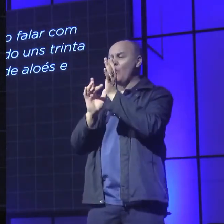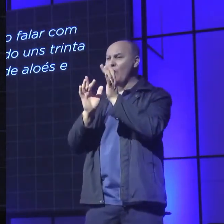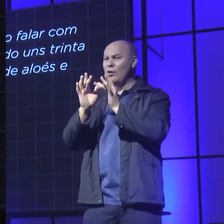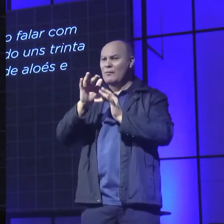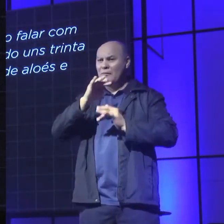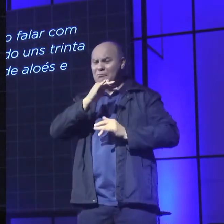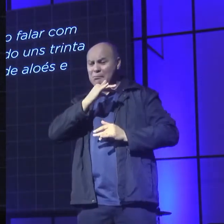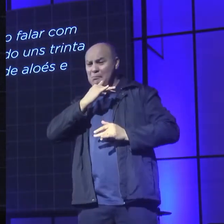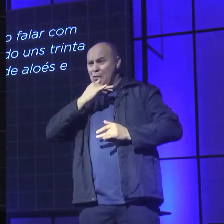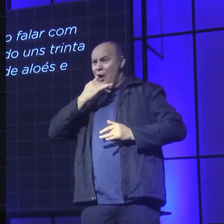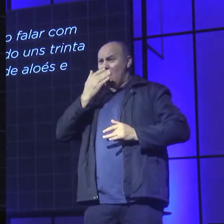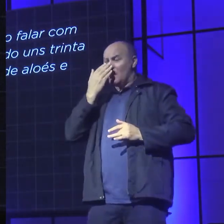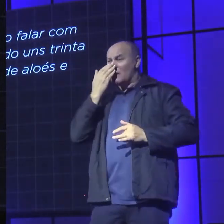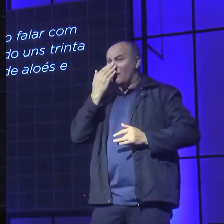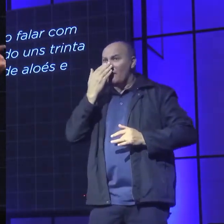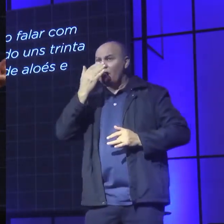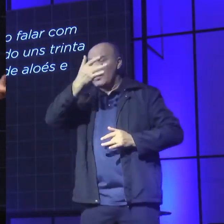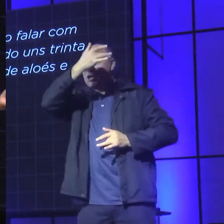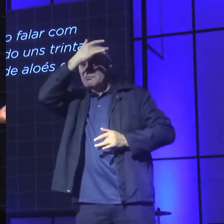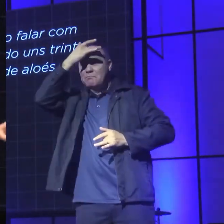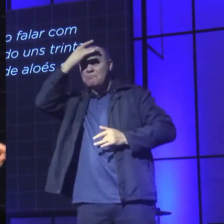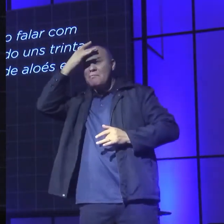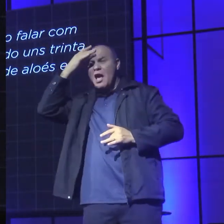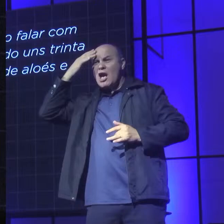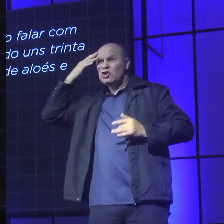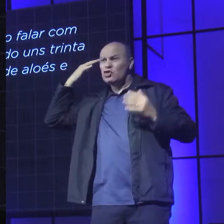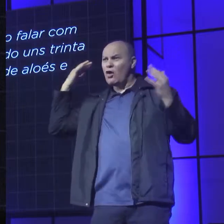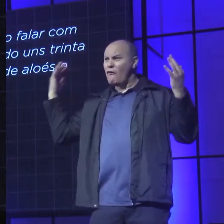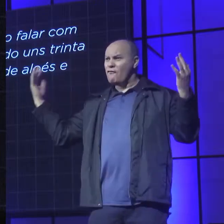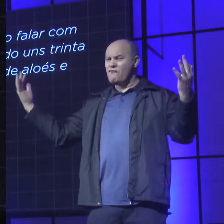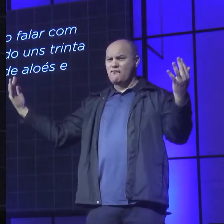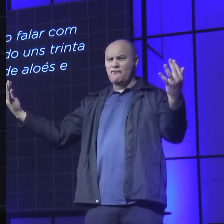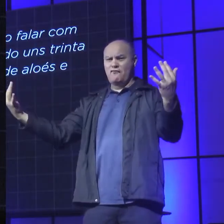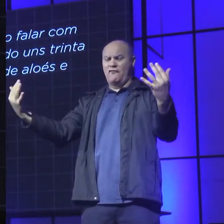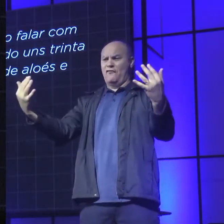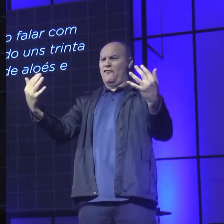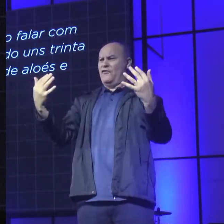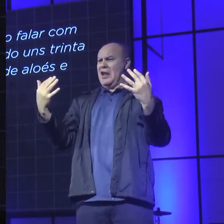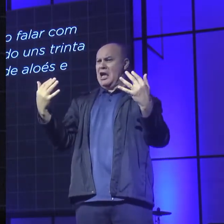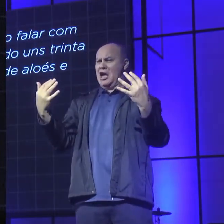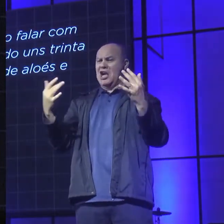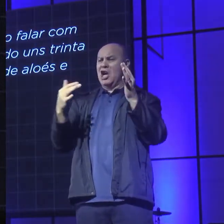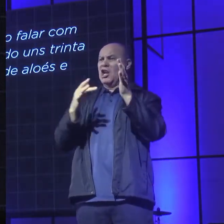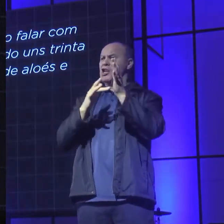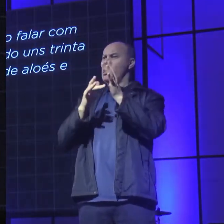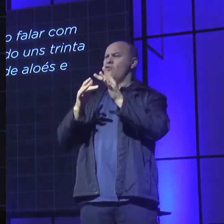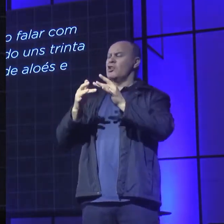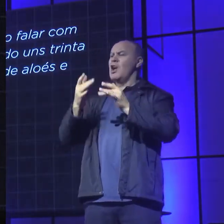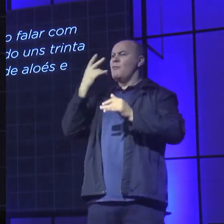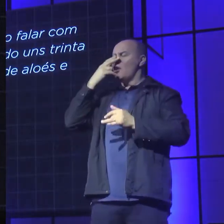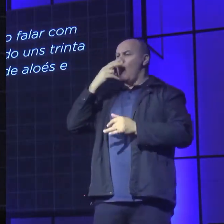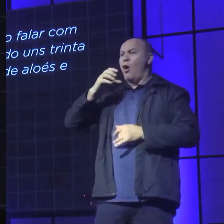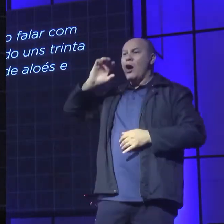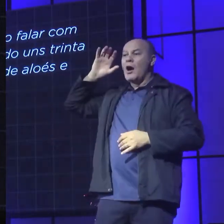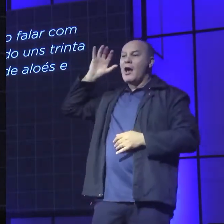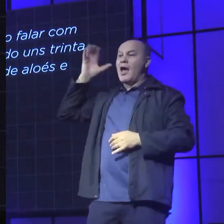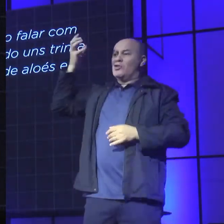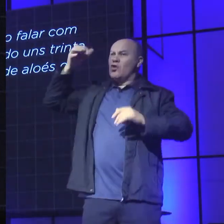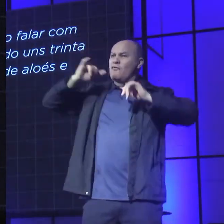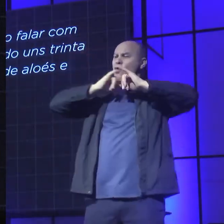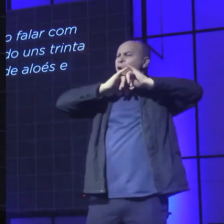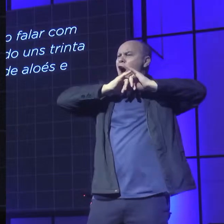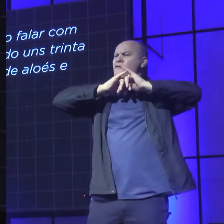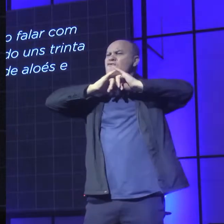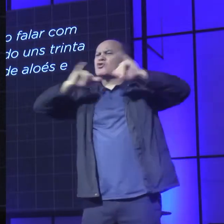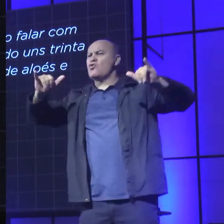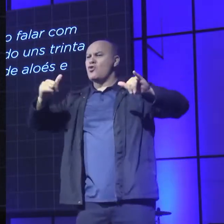diante de todas as autoridades romanas do Sinédrio, ele diz, eu sou um seguidor de Jesus. Ele foi lá e